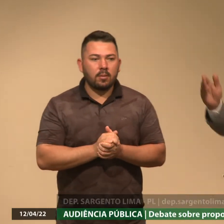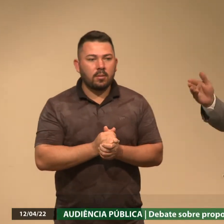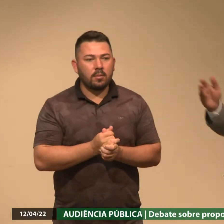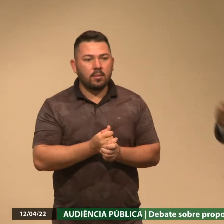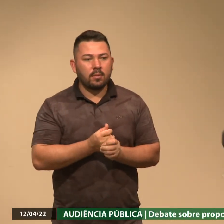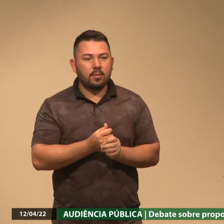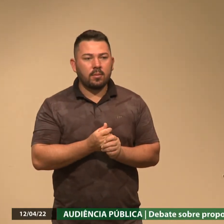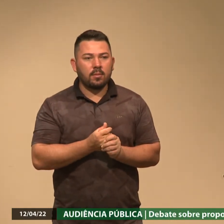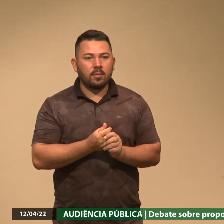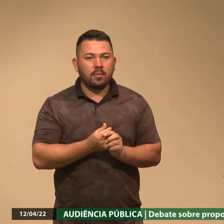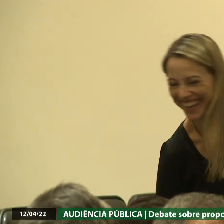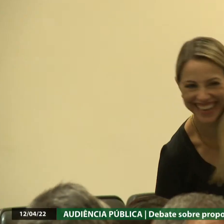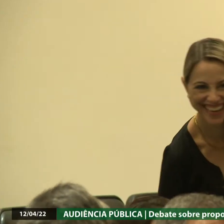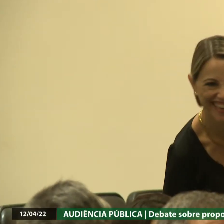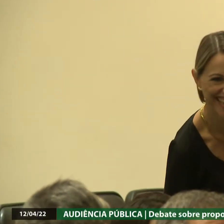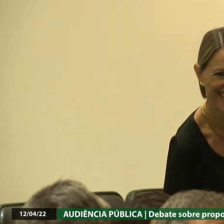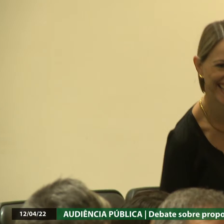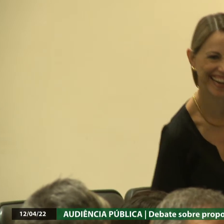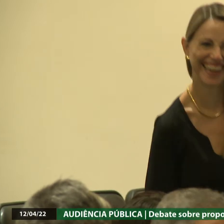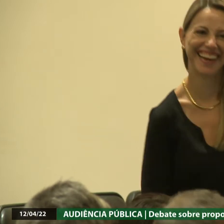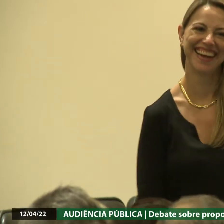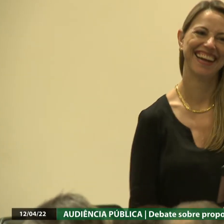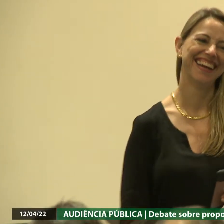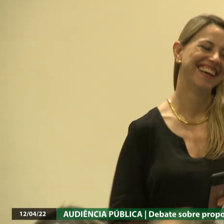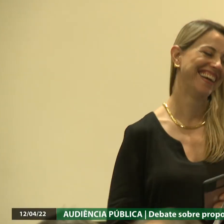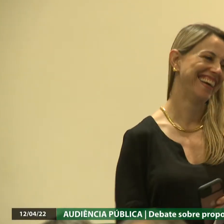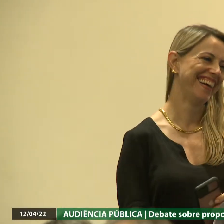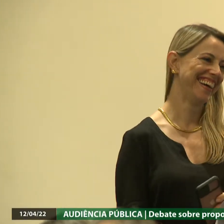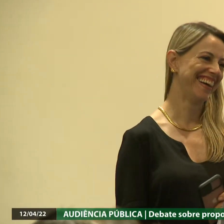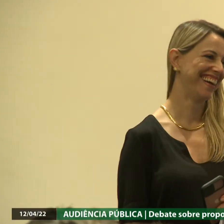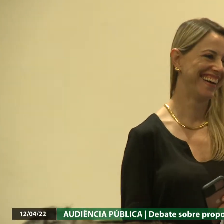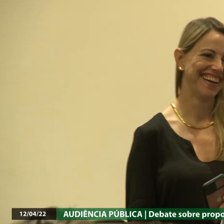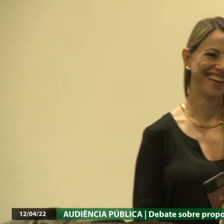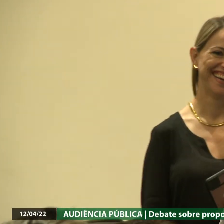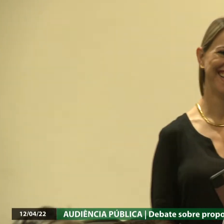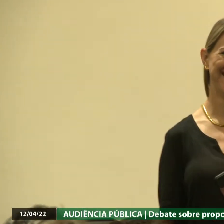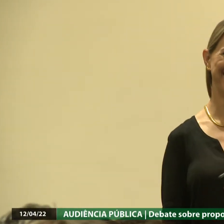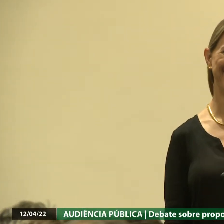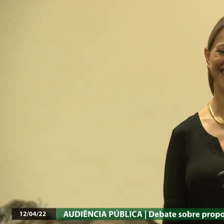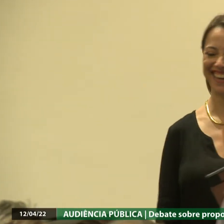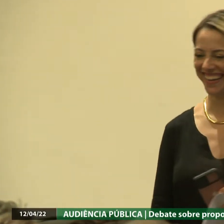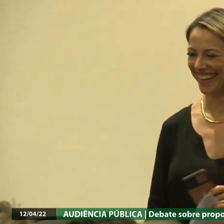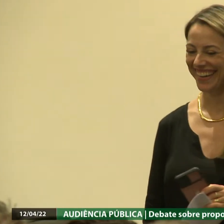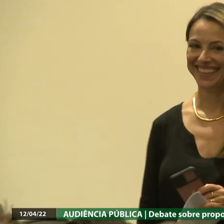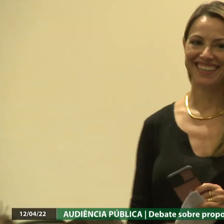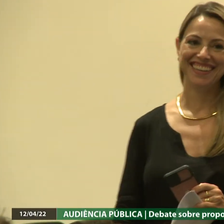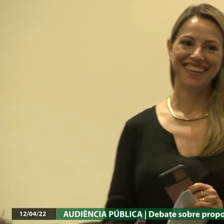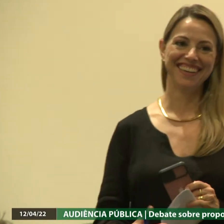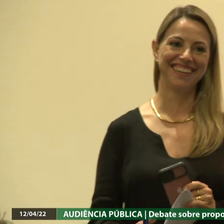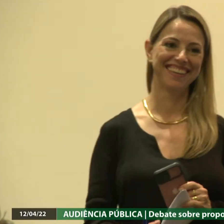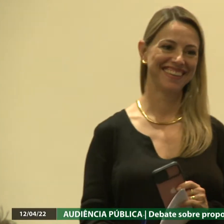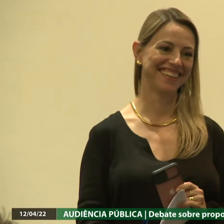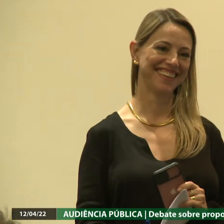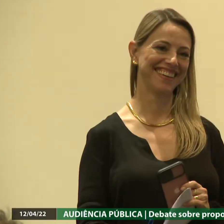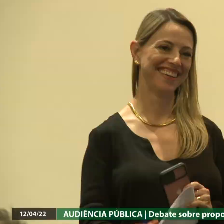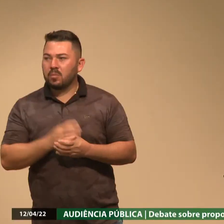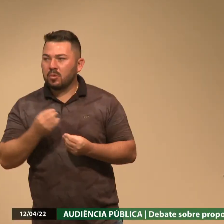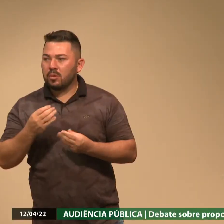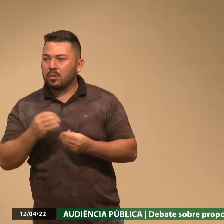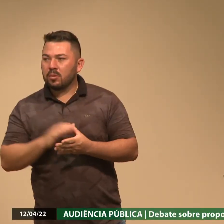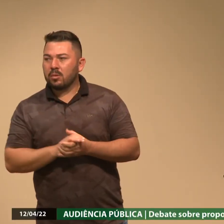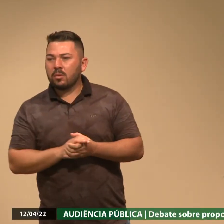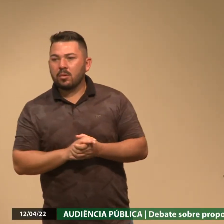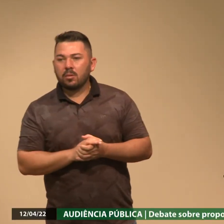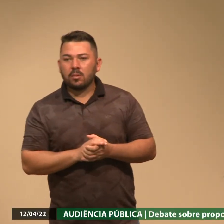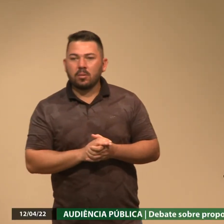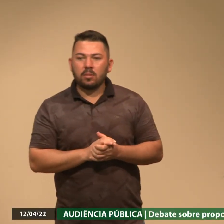coisa é grande taça mas eu tenho dado sufoco para essa mulher aí faz uns três anos daquele tamanhinho ela me defendi aqui dentro da casa aqui então